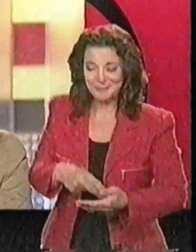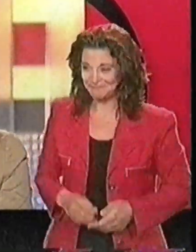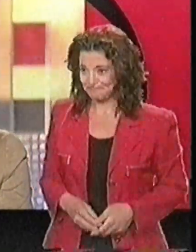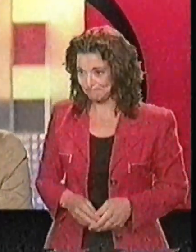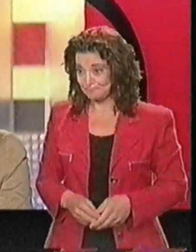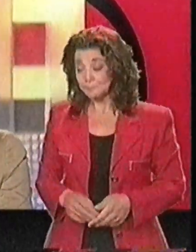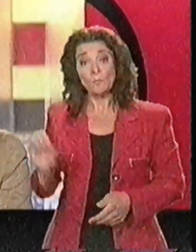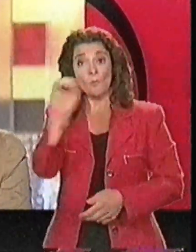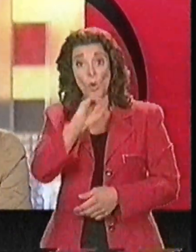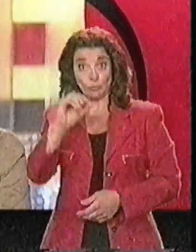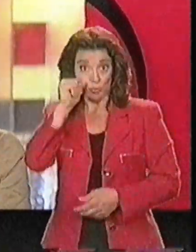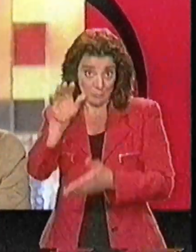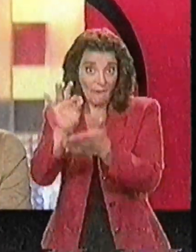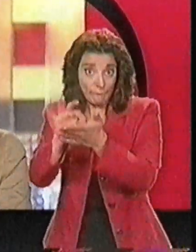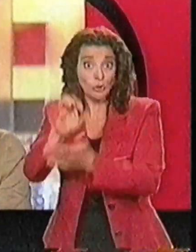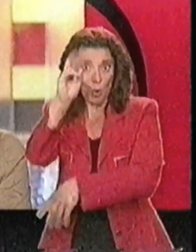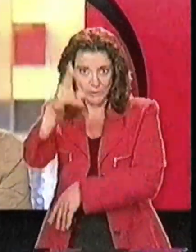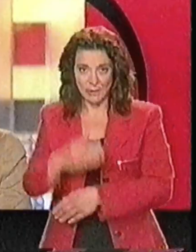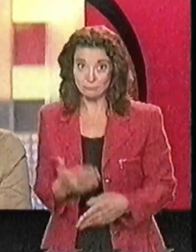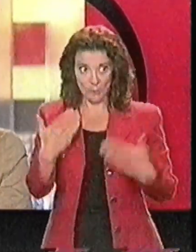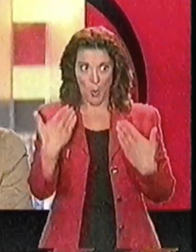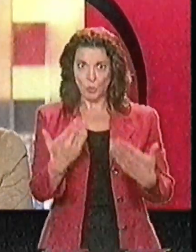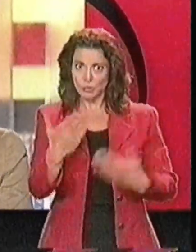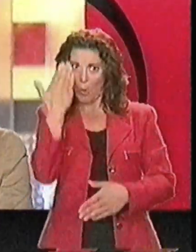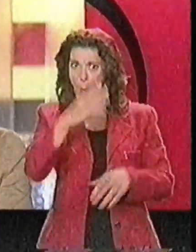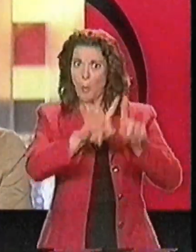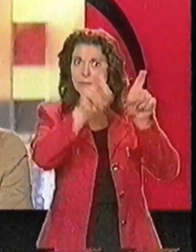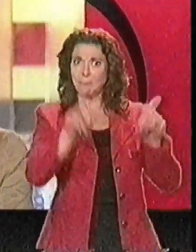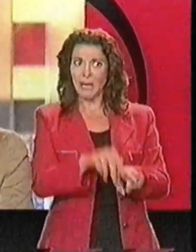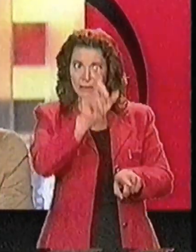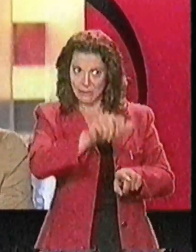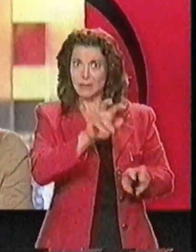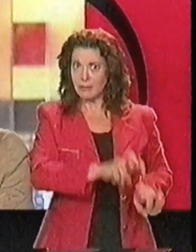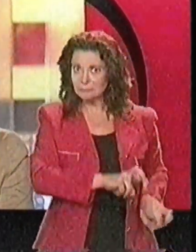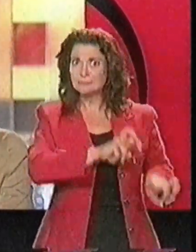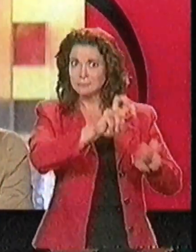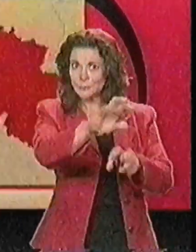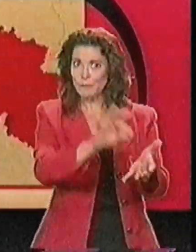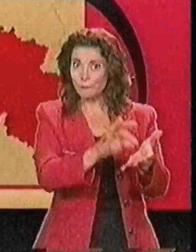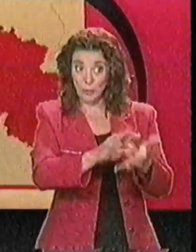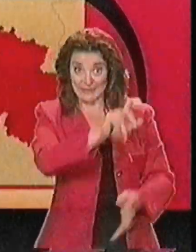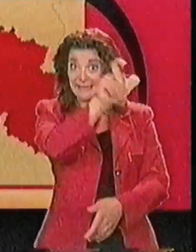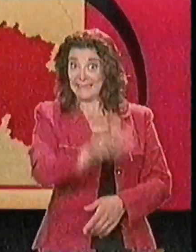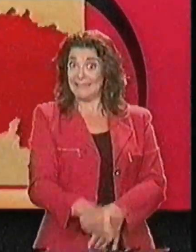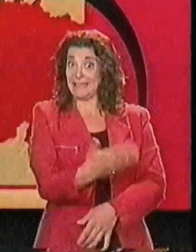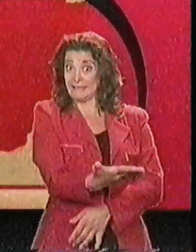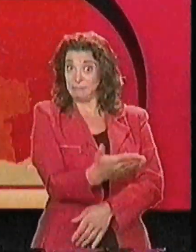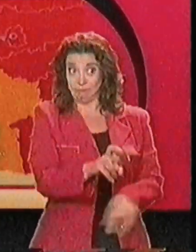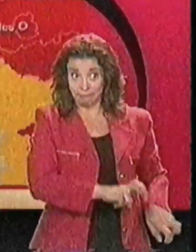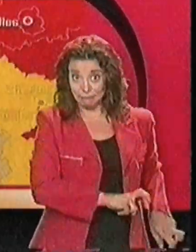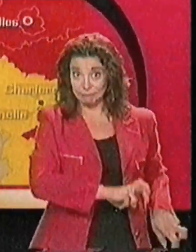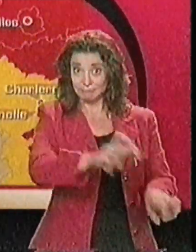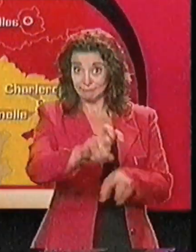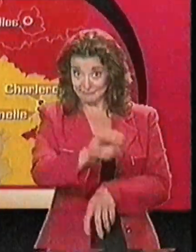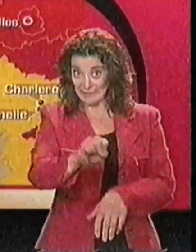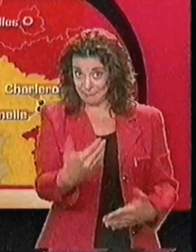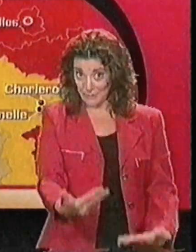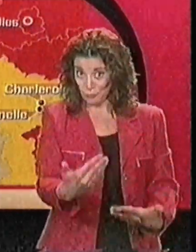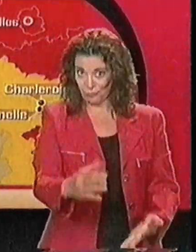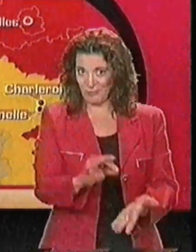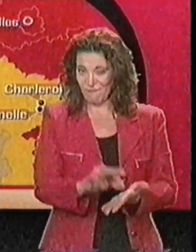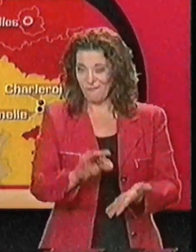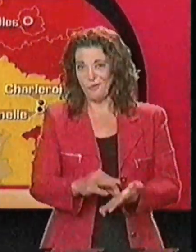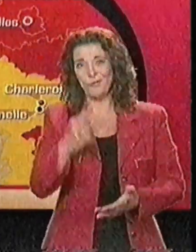pourtant, aujourd'hui, certains se sont déjà rendus aux urnes. C'est le cas des Italiens, appelés à accomplir leur devoir électoral ce samedi. Reportage